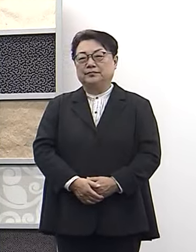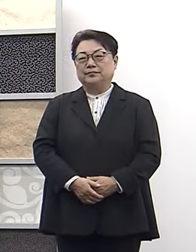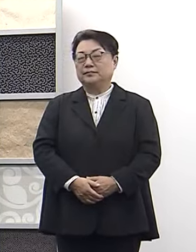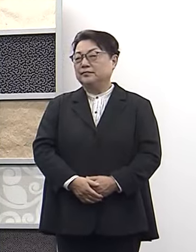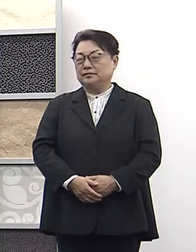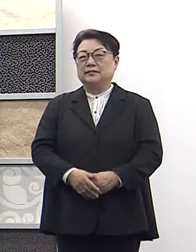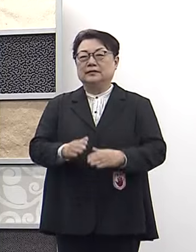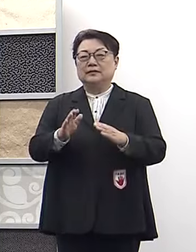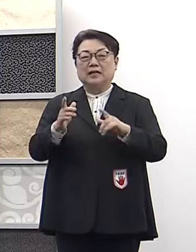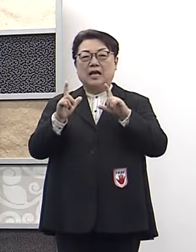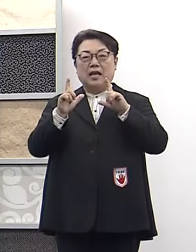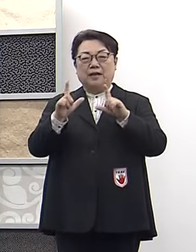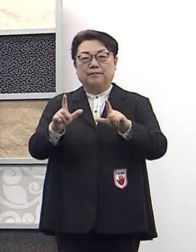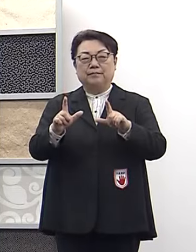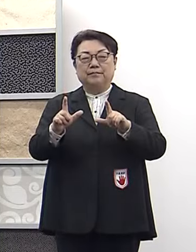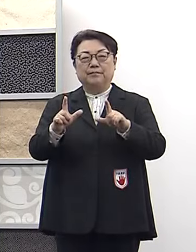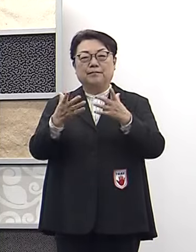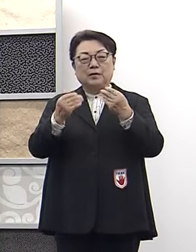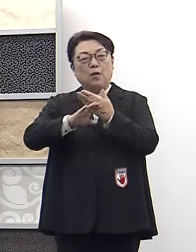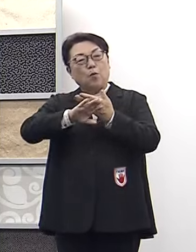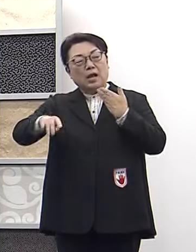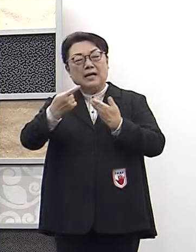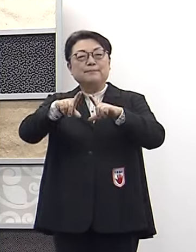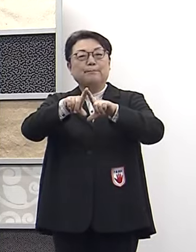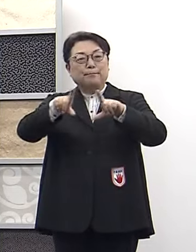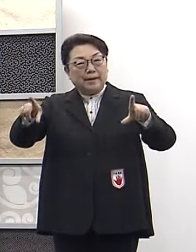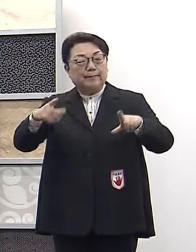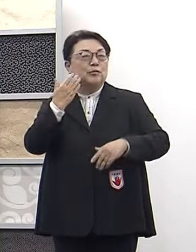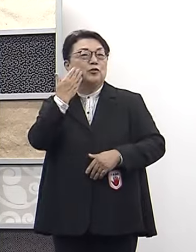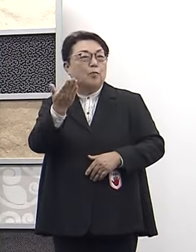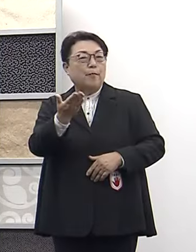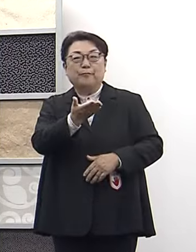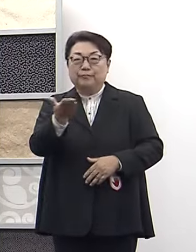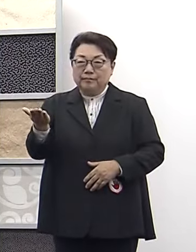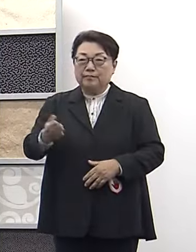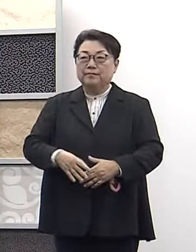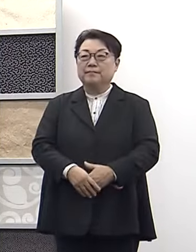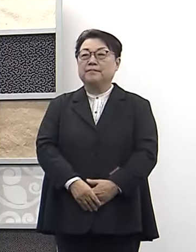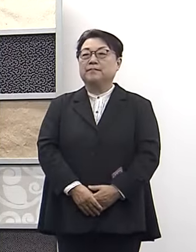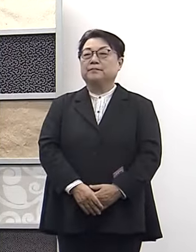それでは発表事項以外の一般事項の質問をお受けいたします。いかがでしょうか。